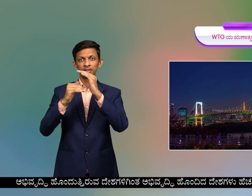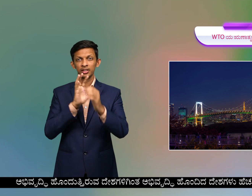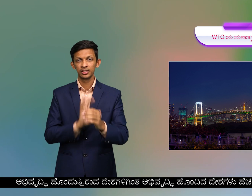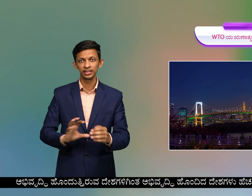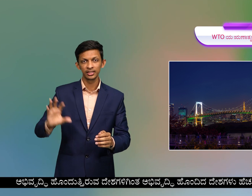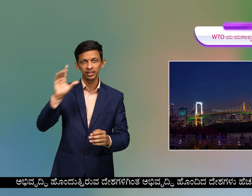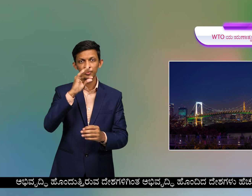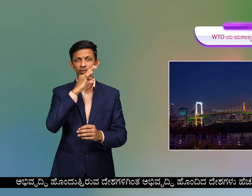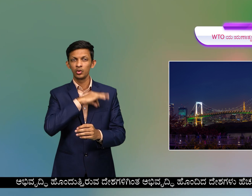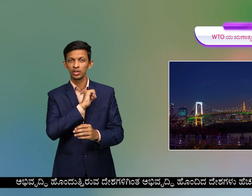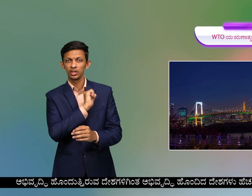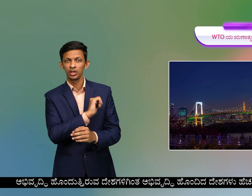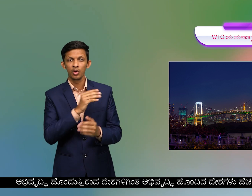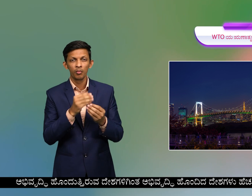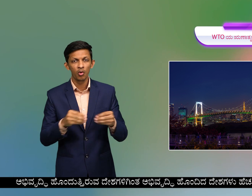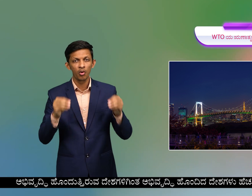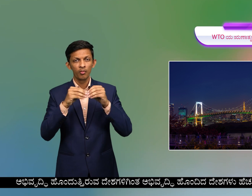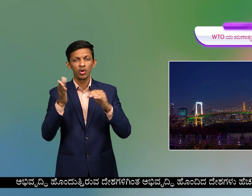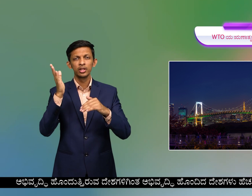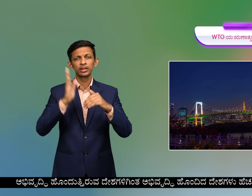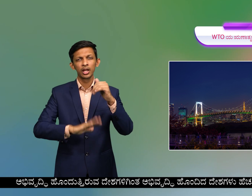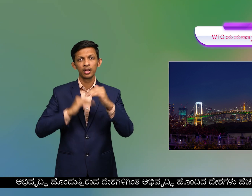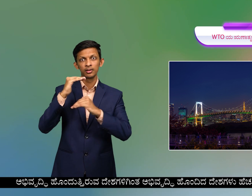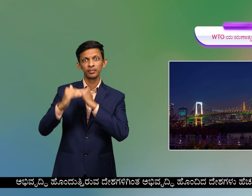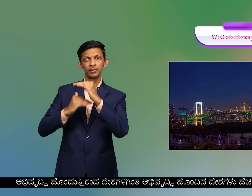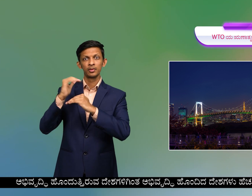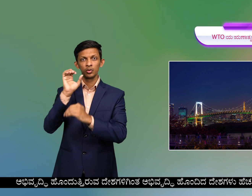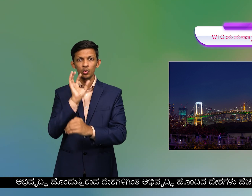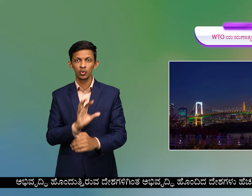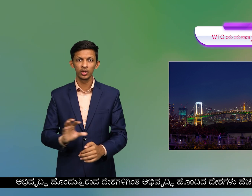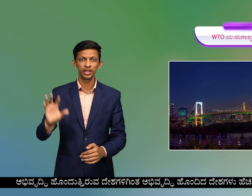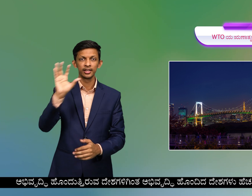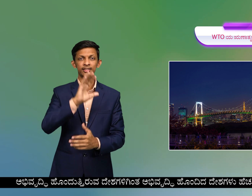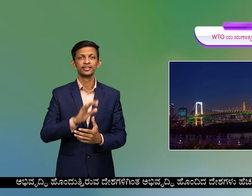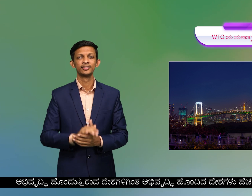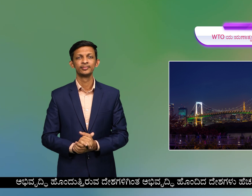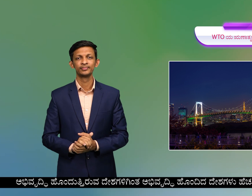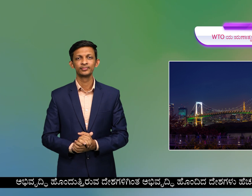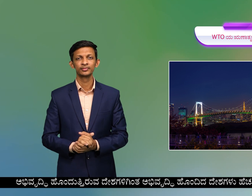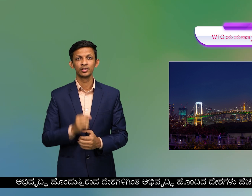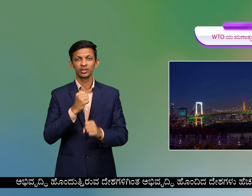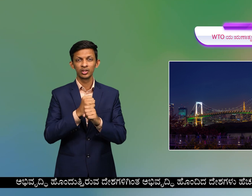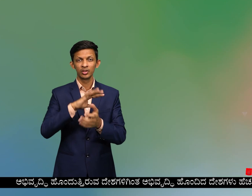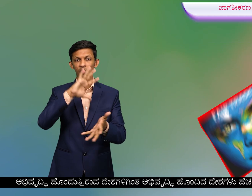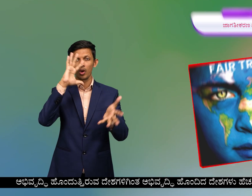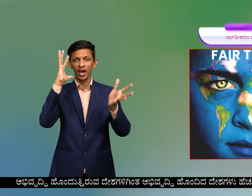ಅಭಿವೃದ್ಧಿ ಹೊಂದುತ್ತಿರುವ ದೇಶಗಳಿಗಿಂತ ಅಭಿವೃದ್ಧಿ ಹೊಂದಿದ ದೇಶಗಳು ಹೆಚ್ಚು ಪ್ರಯೋಜನ ಪಡೆದಿವೆ.